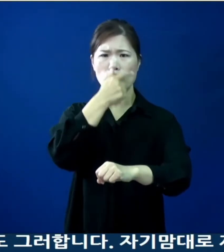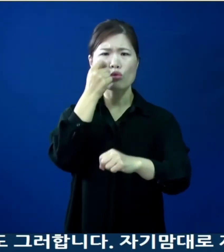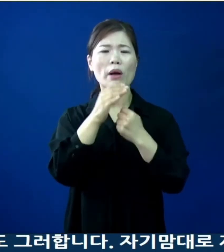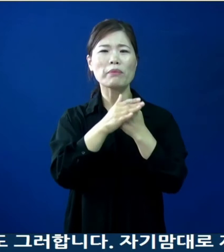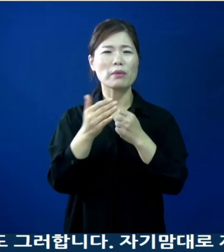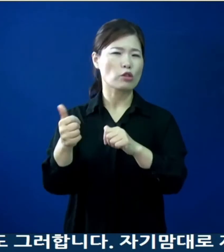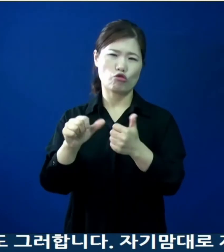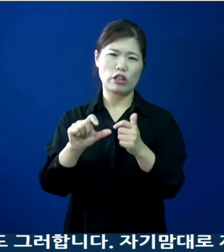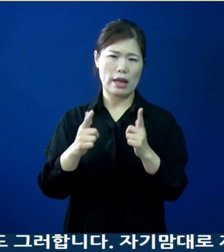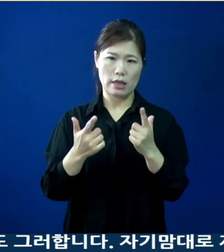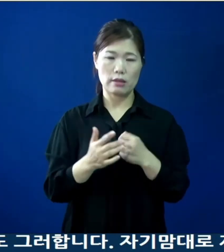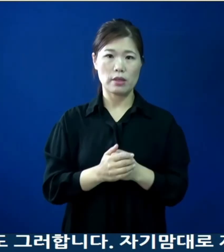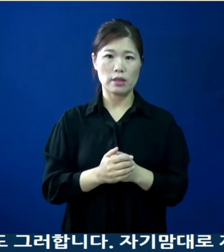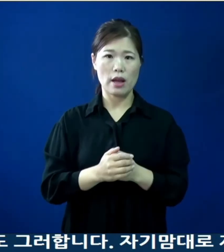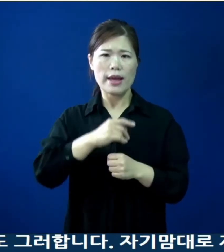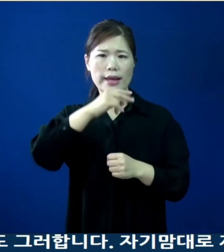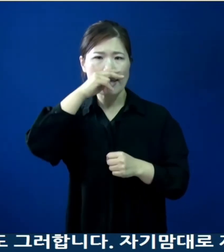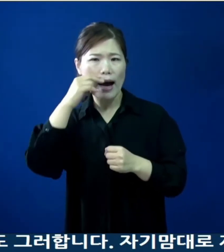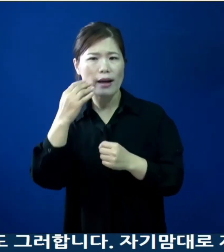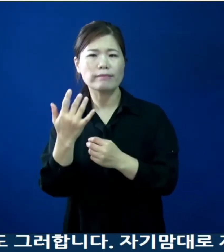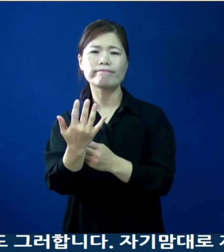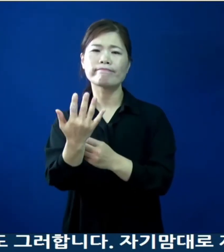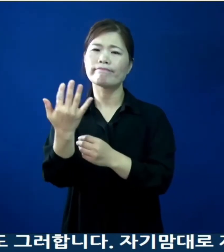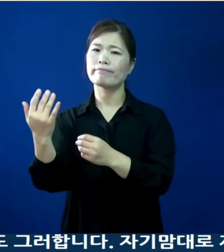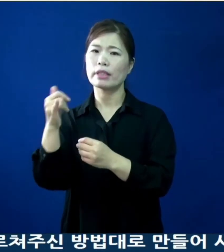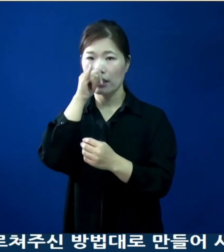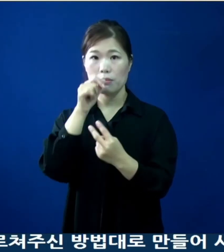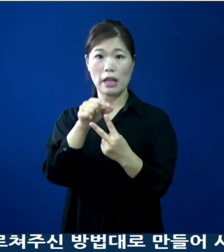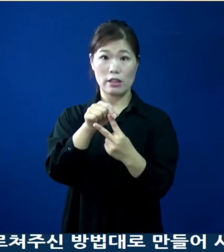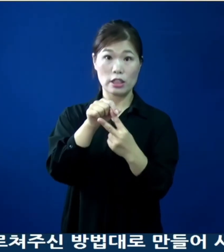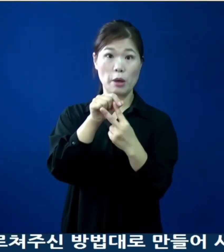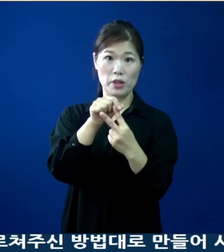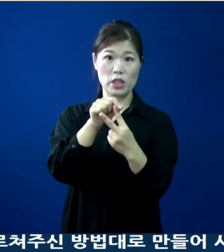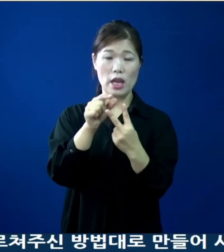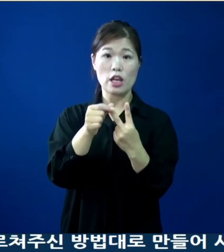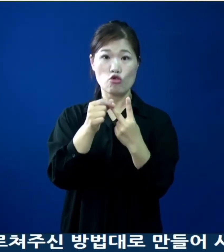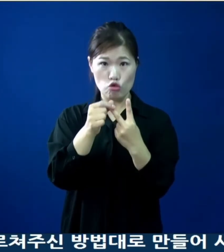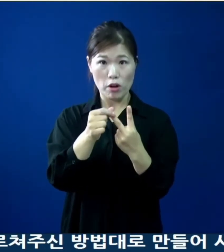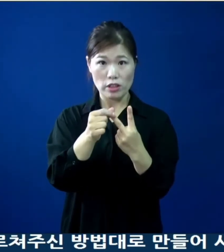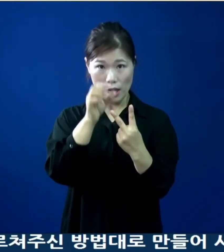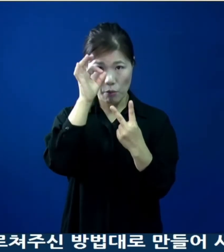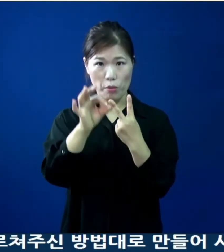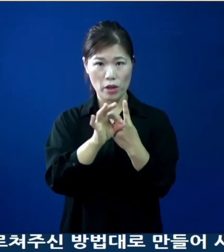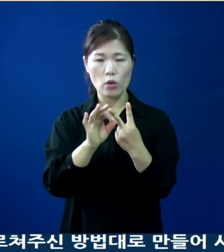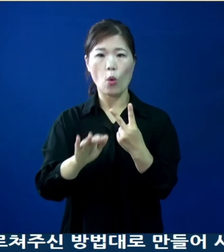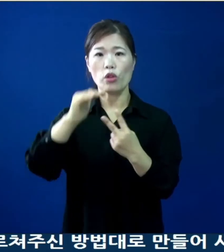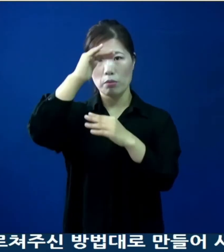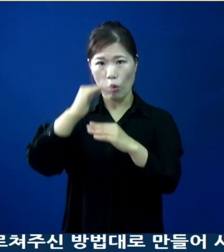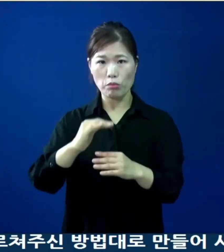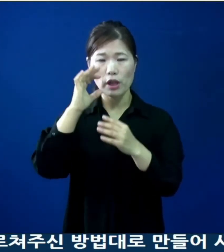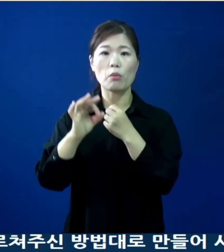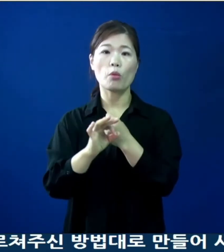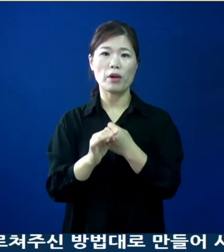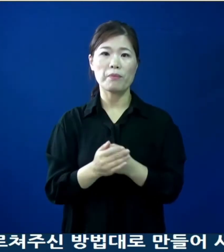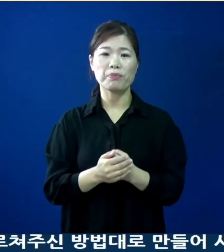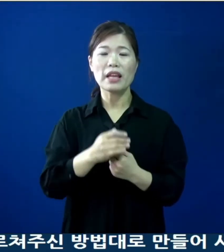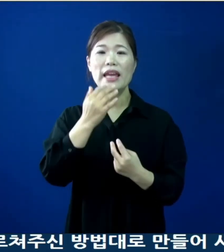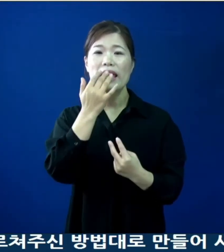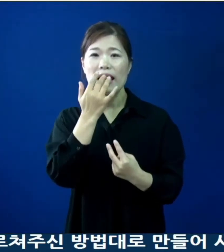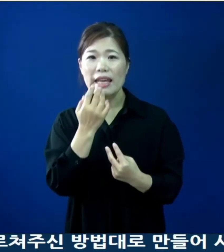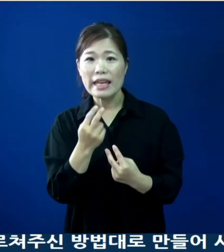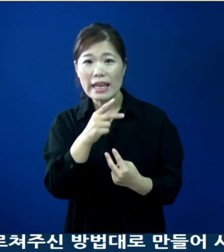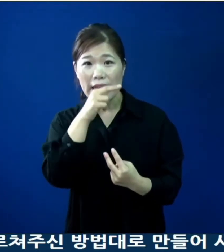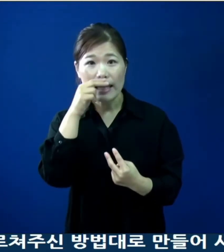쫙 피웠습니다. 2번째, 오늘 본문에 보면 향을 피울